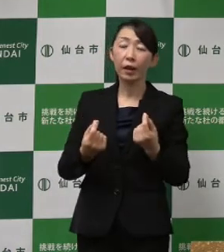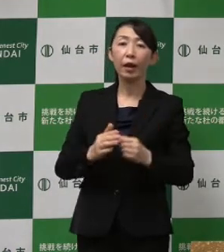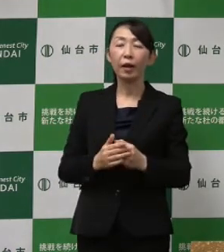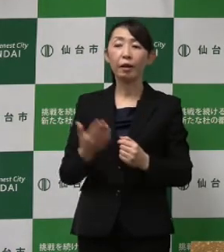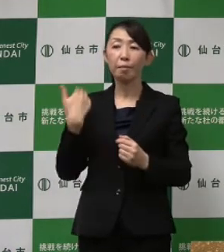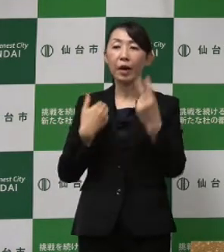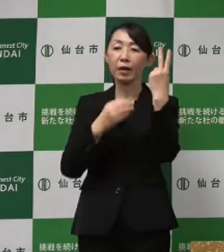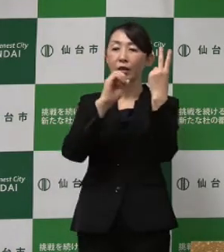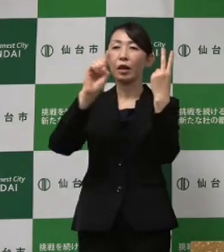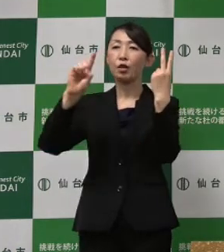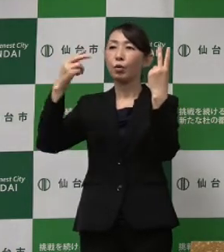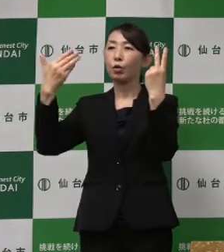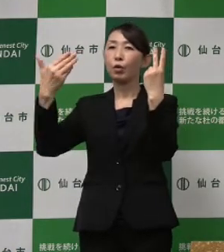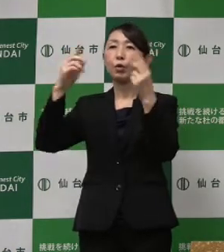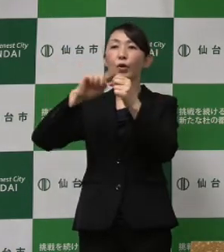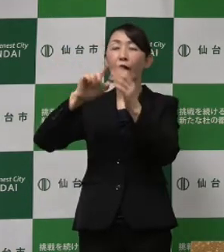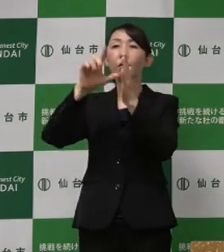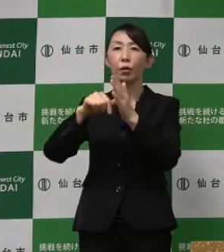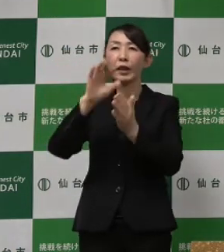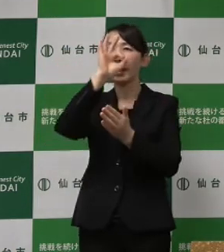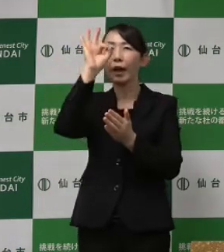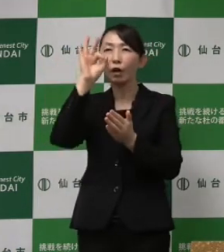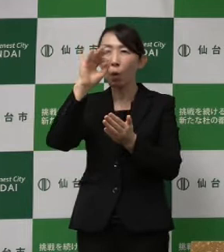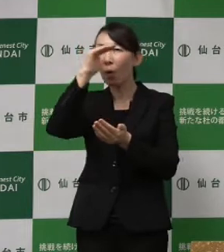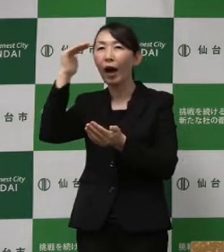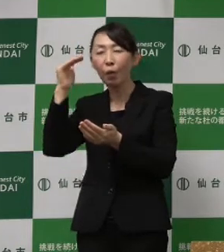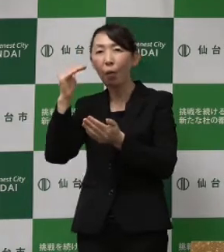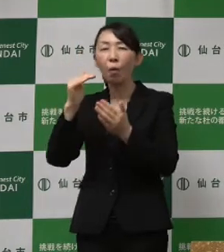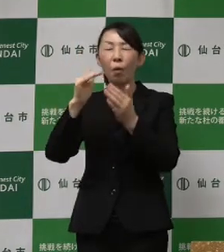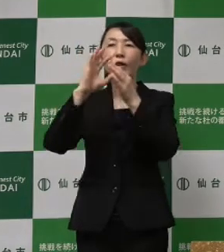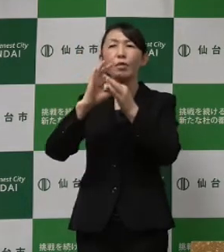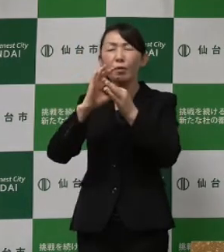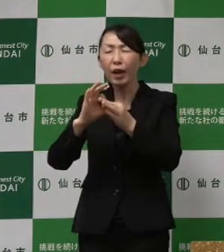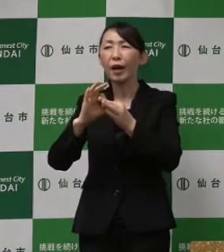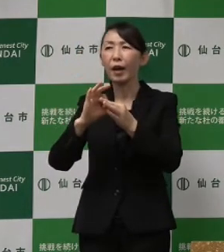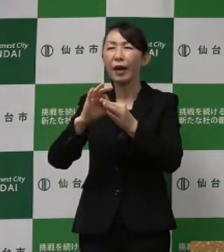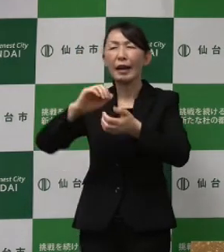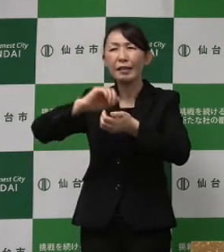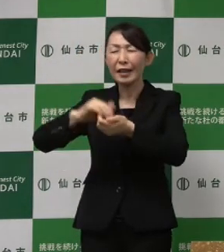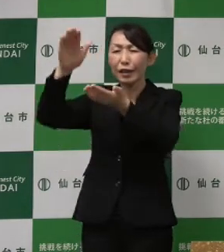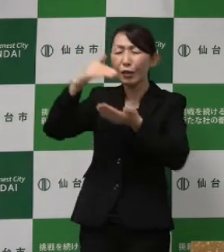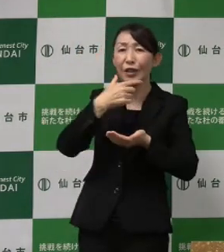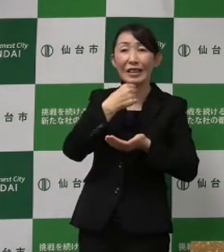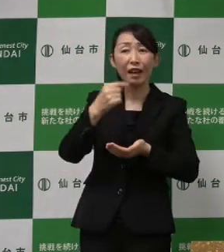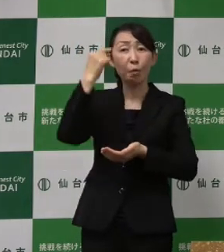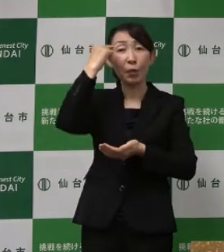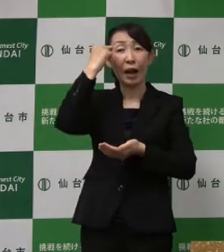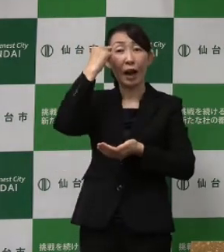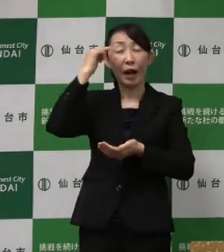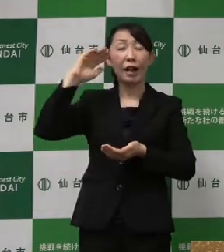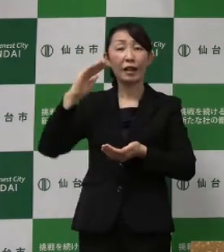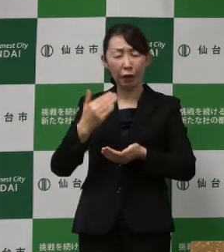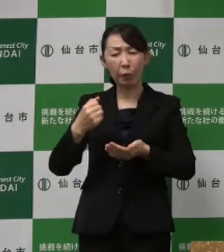2019年の折には観光ということでぜひというふうに思って、引導したわけですけれども